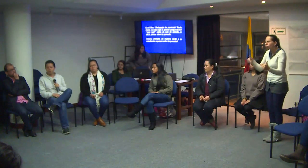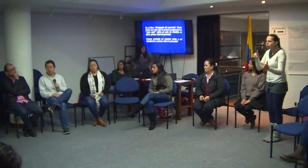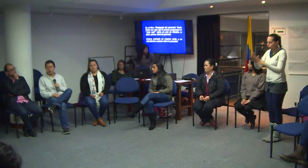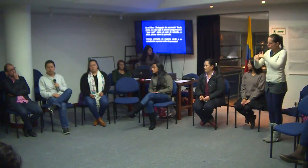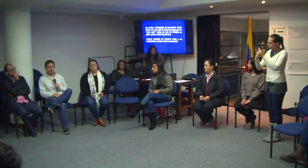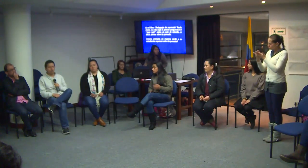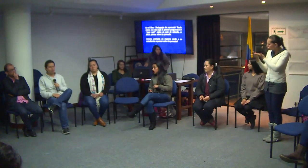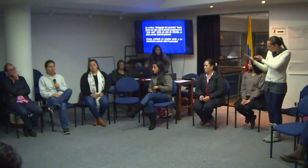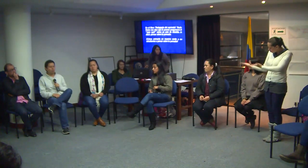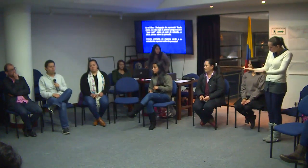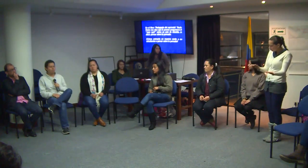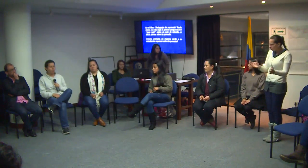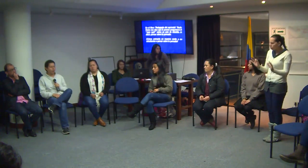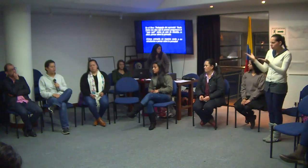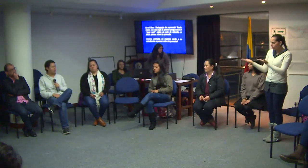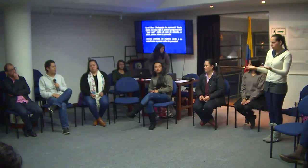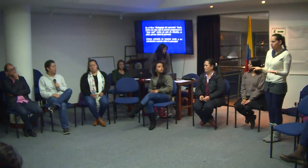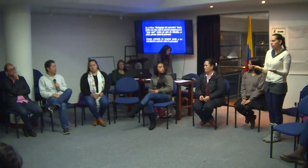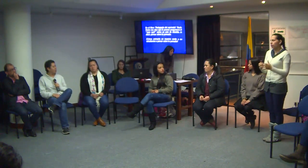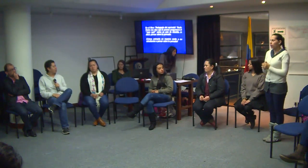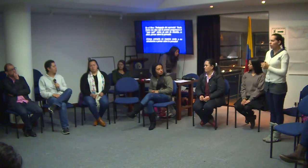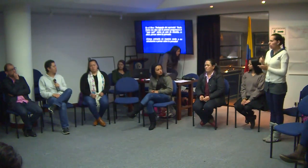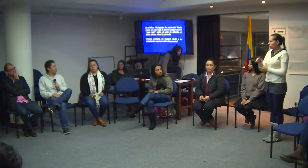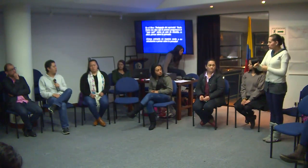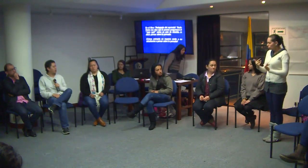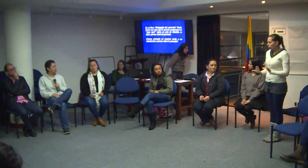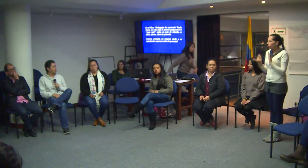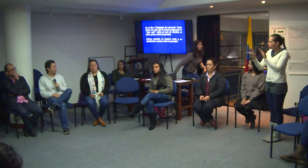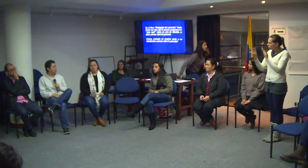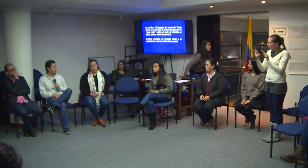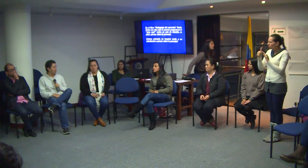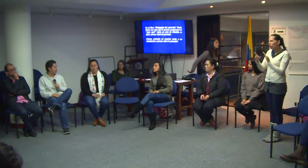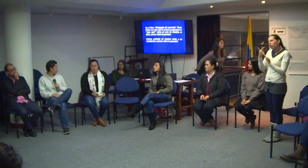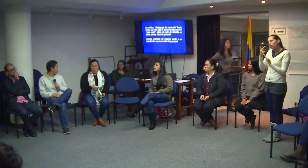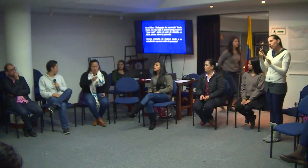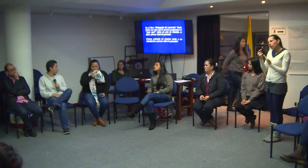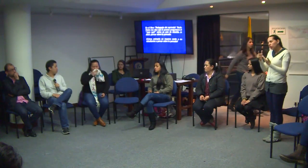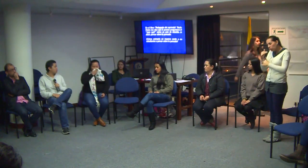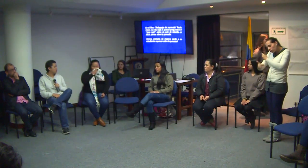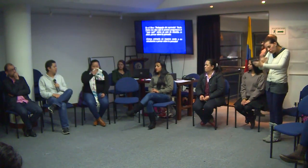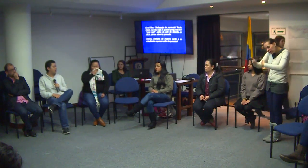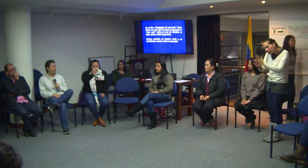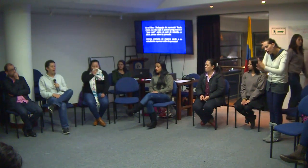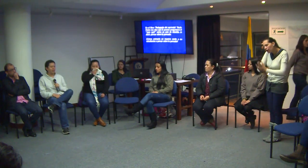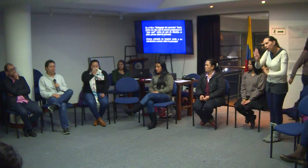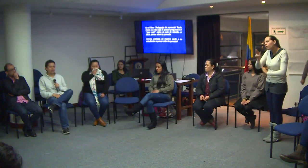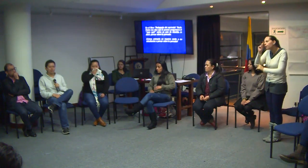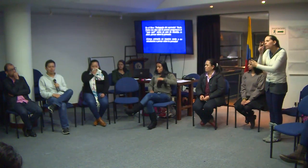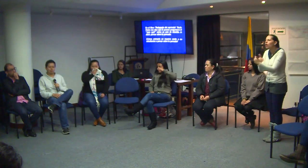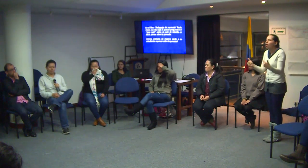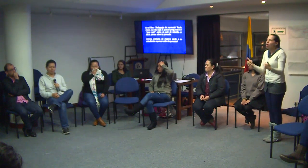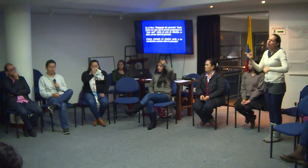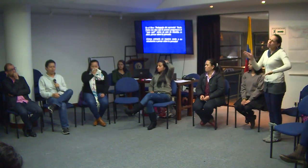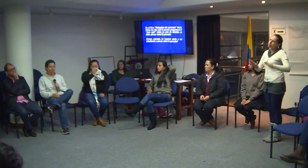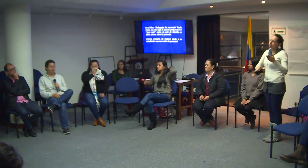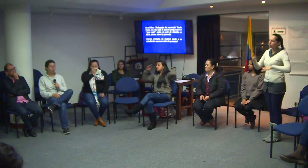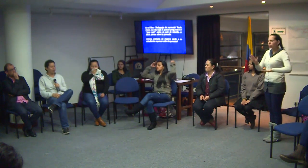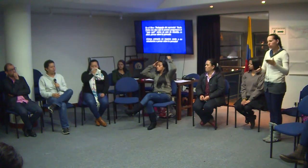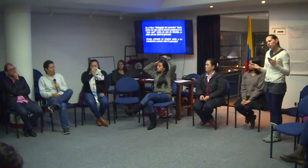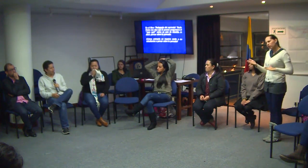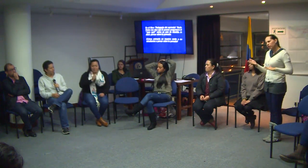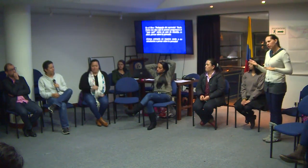recibido, porque eso también permite unas figuras y unos procesos de desarrollo en los niños. A veces